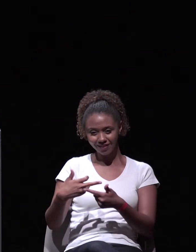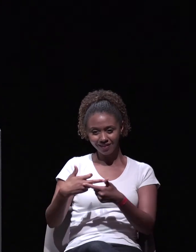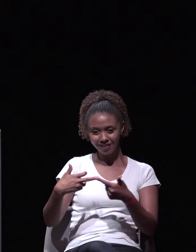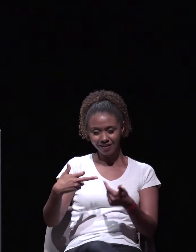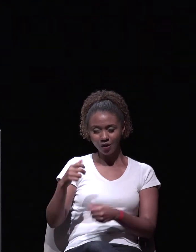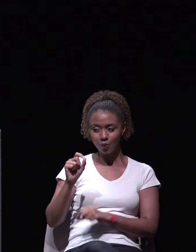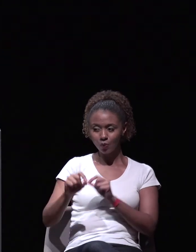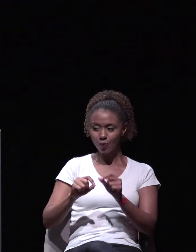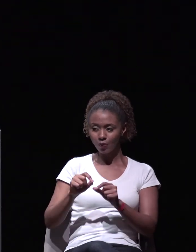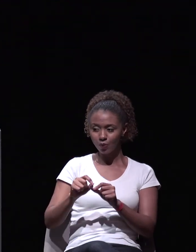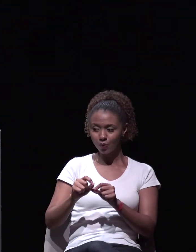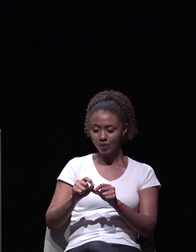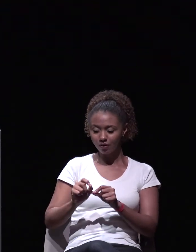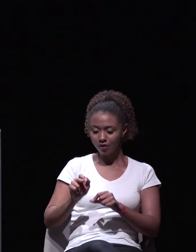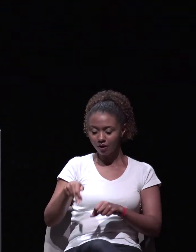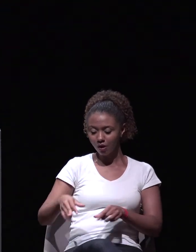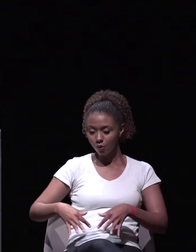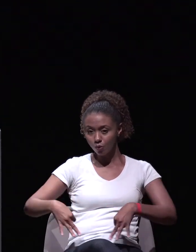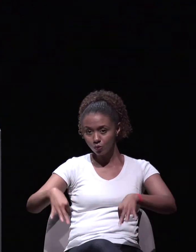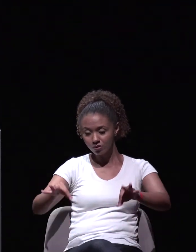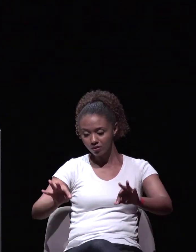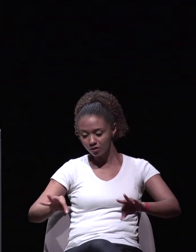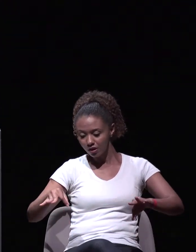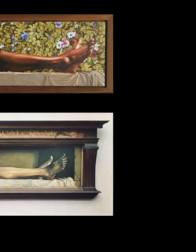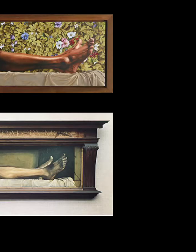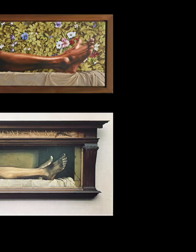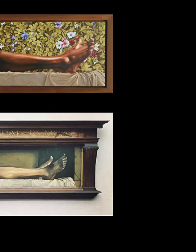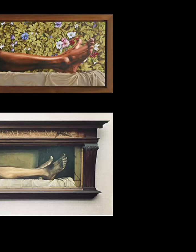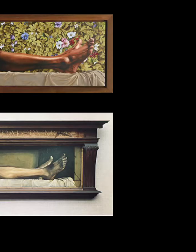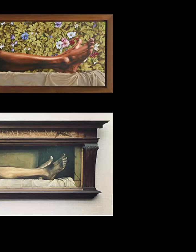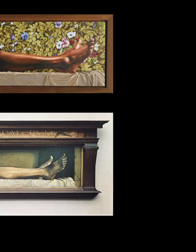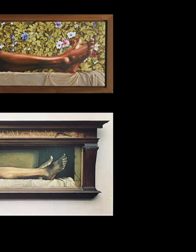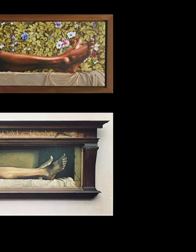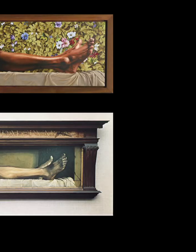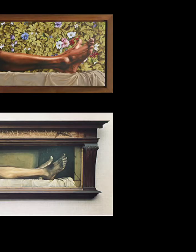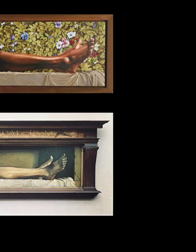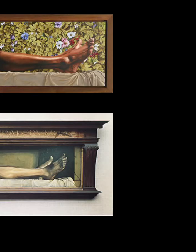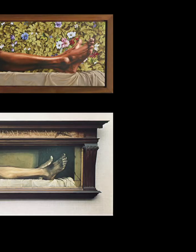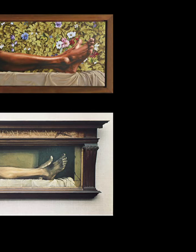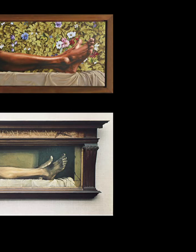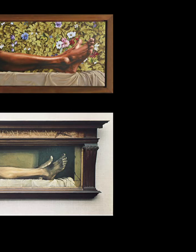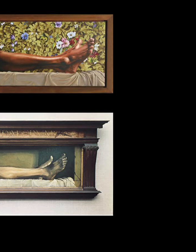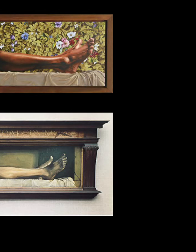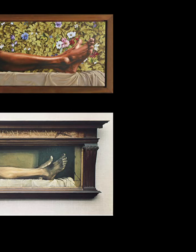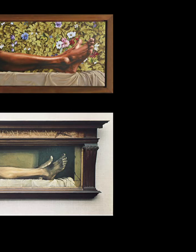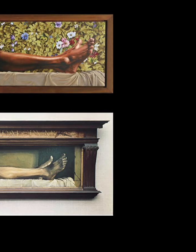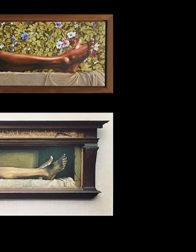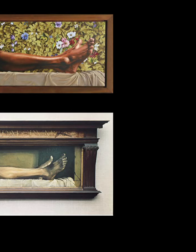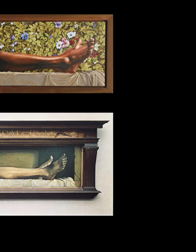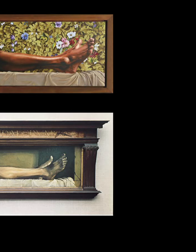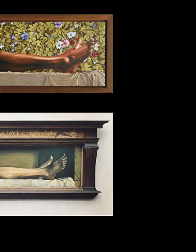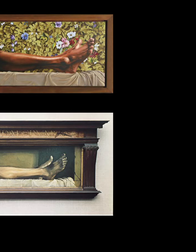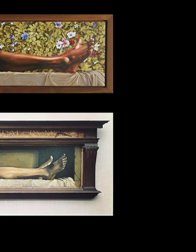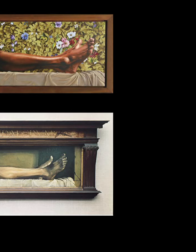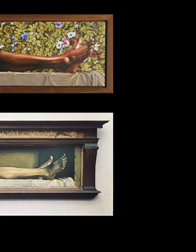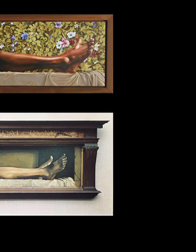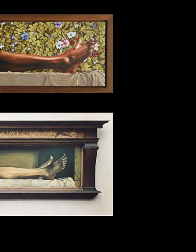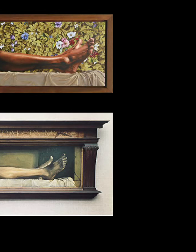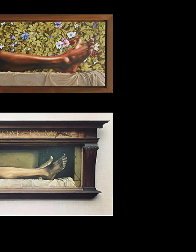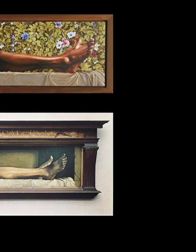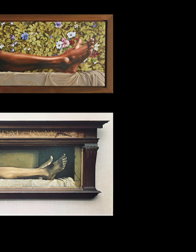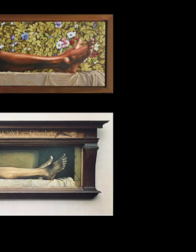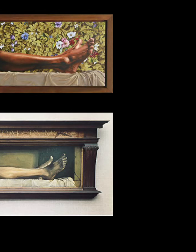esse tecido, ele está deitado sobre esse tecido, né, que é o sudário. E o sudário que envolve